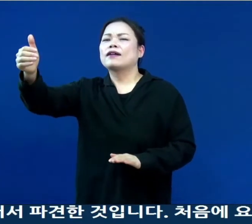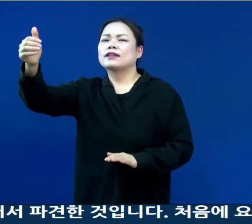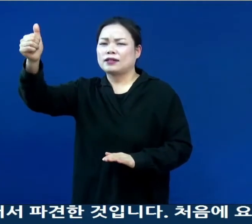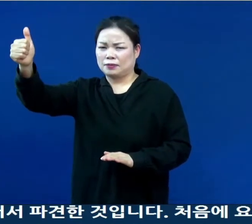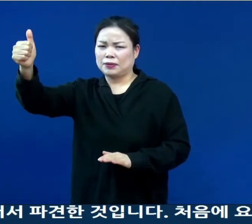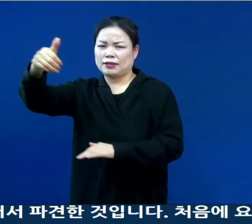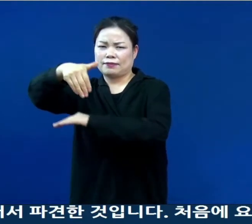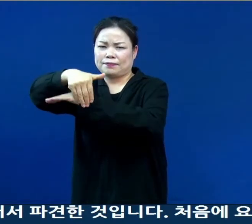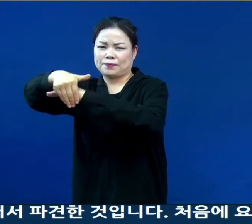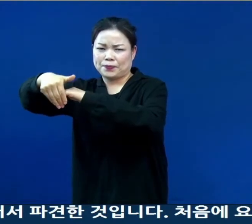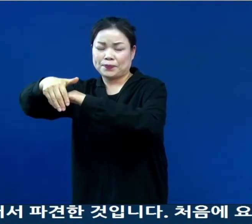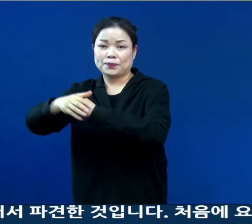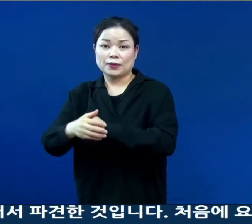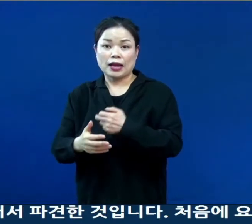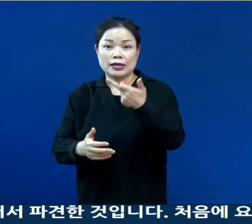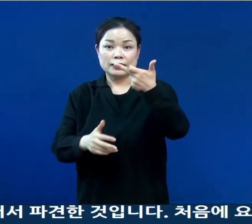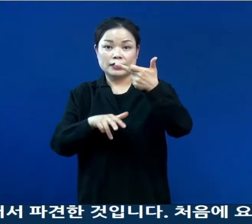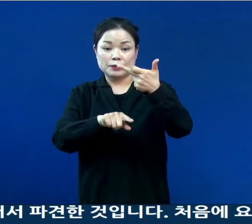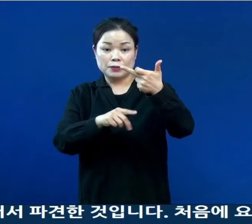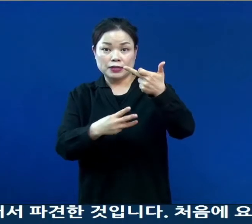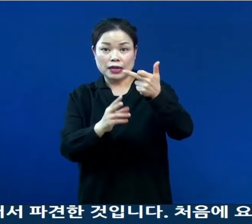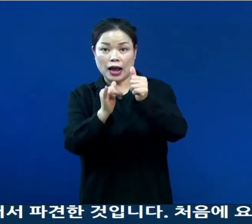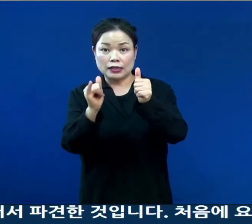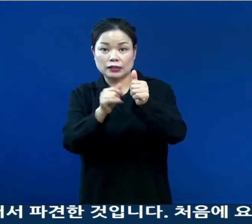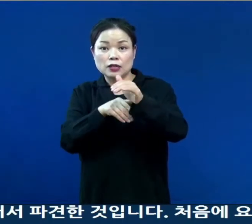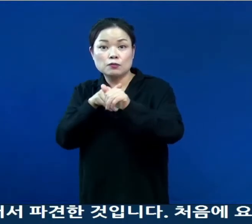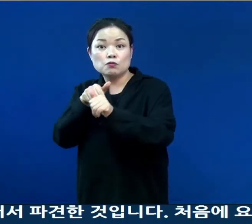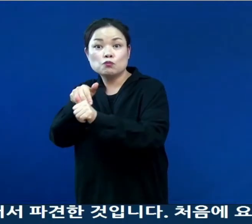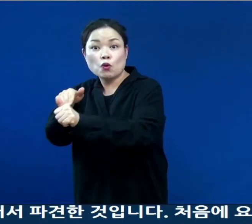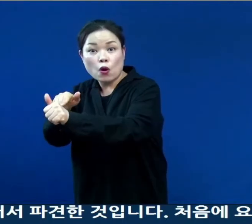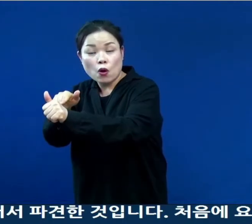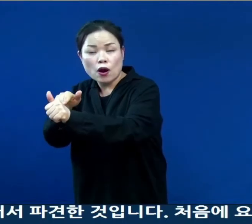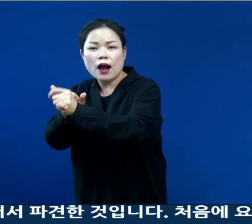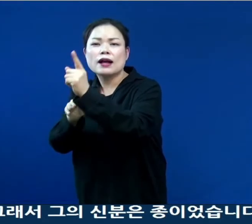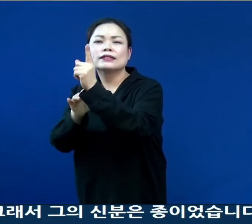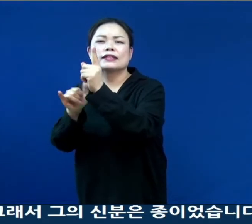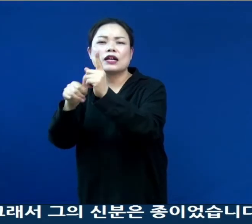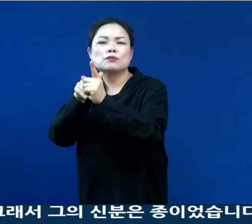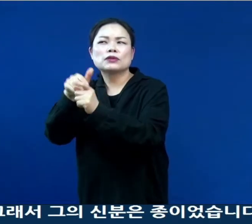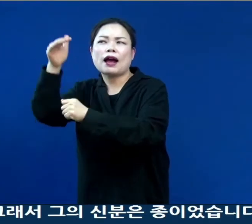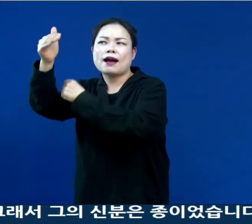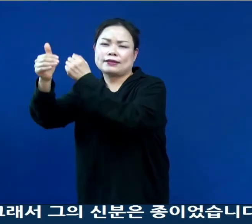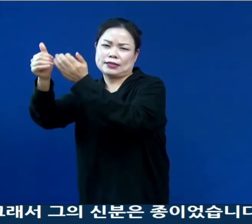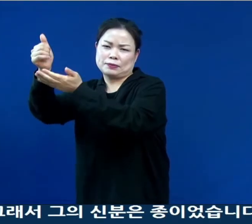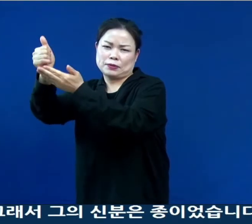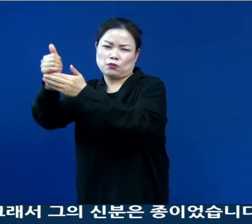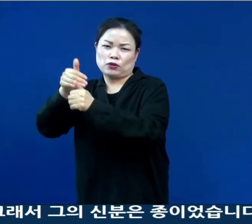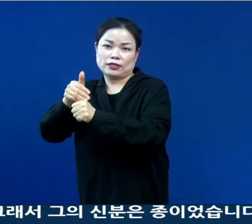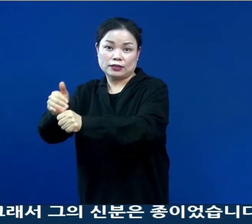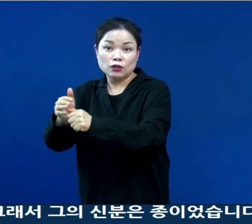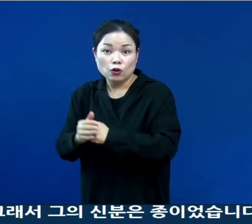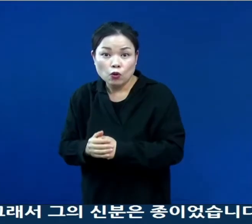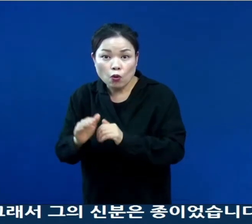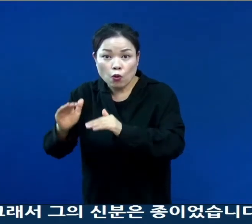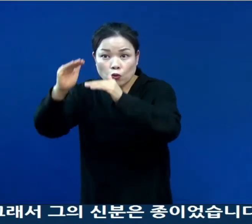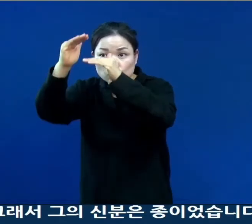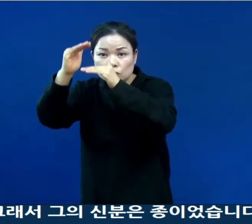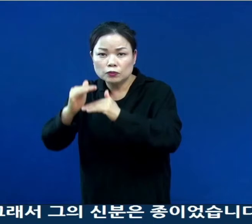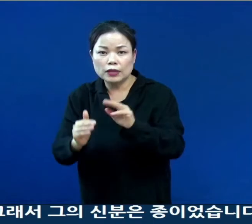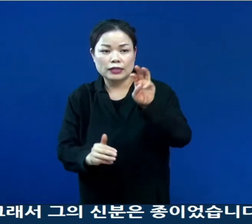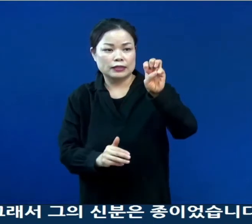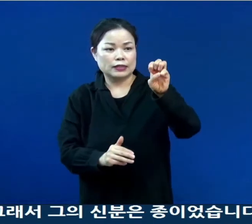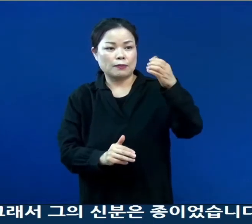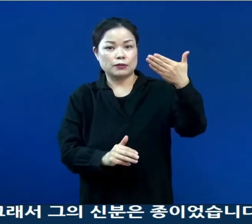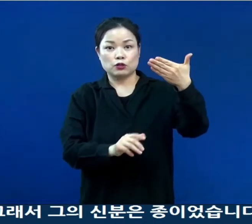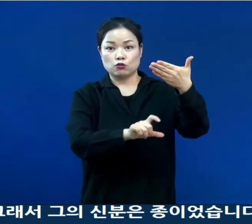하나님이셨습니다. 그래서 17절에 그가 한 사람을 앞서 보내셨으며 할 때 그는 하나님이십니다. 오늘 본문